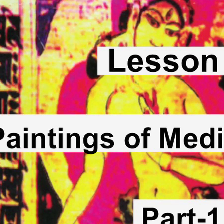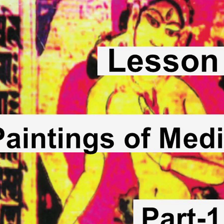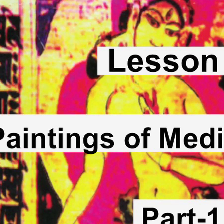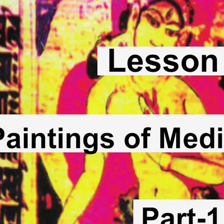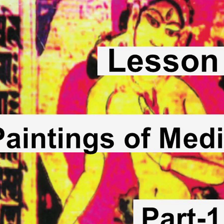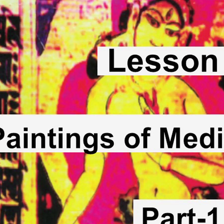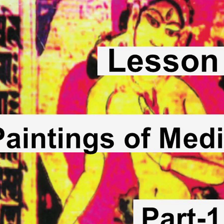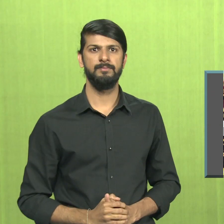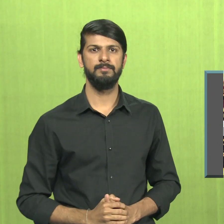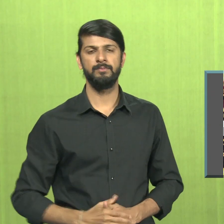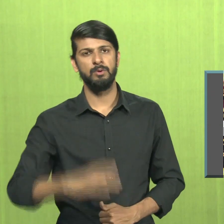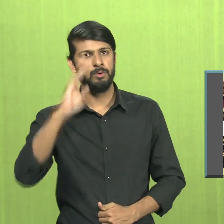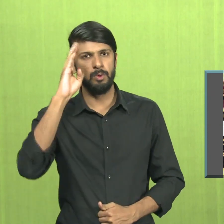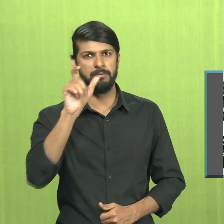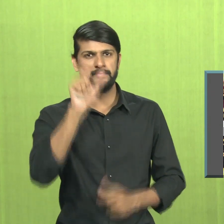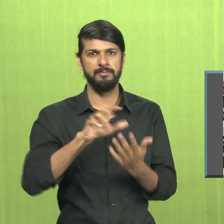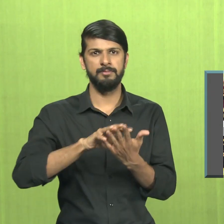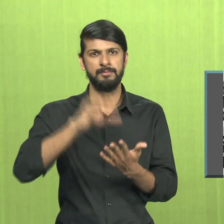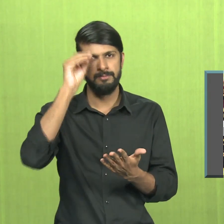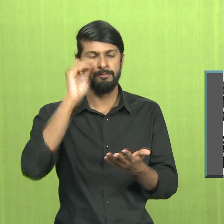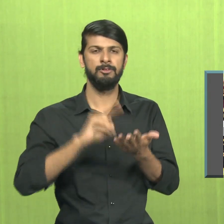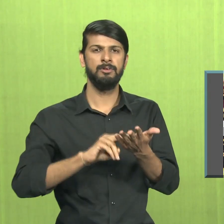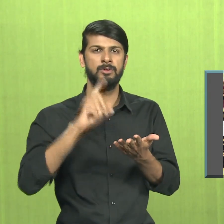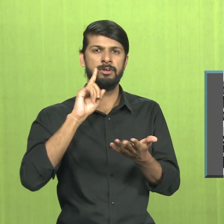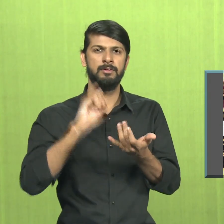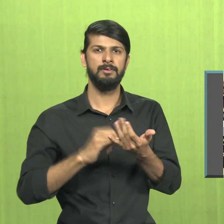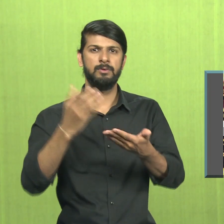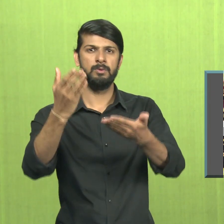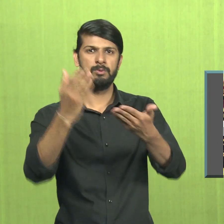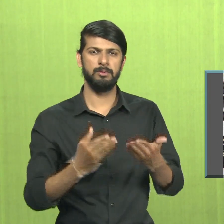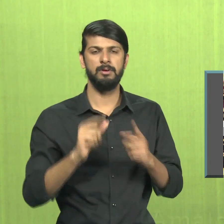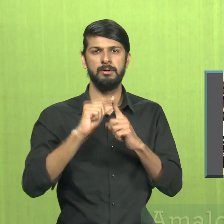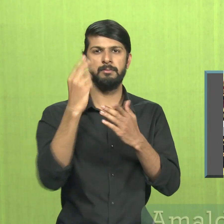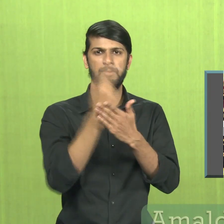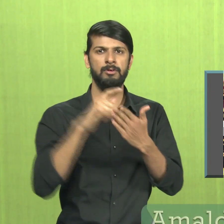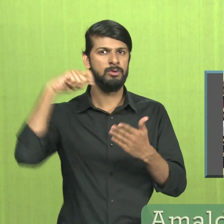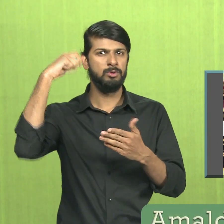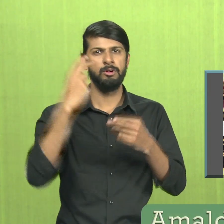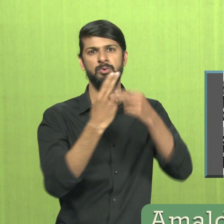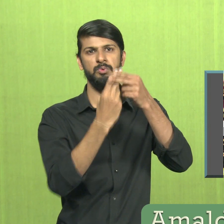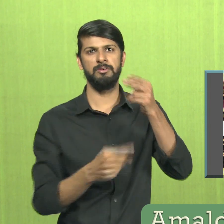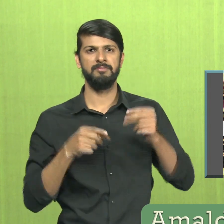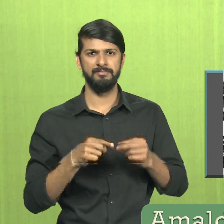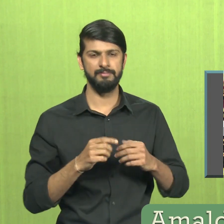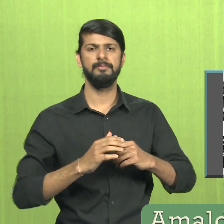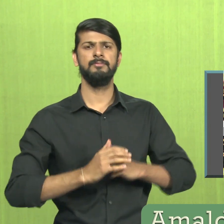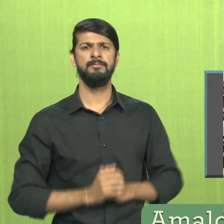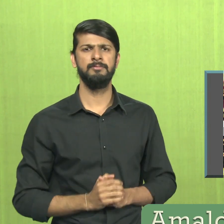अ हेलो हेलो हाउ आर यू कि एन आई ओ एस वेलकम्स यू टो पेंटिंग सब्जेक्ट वीडियो